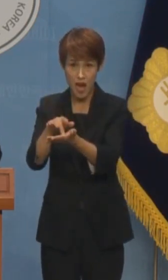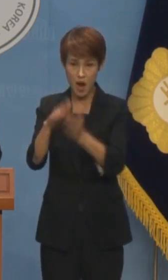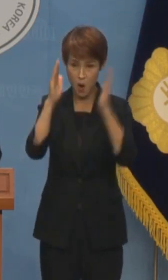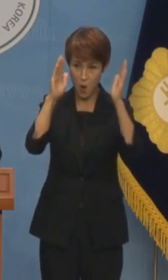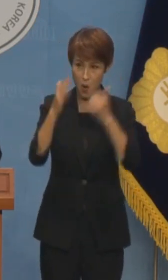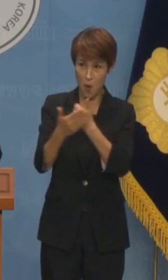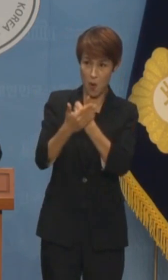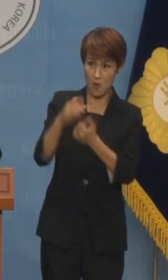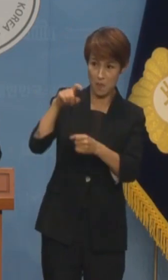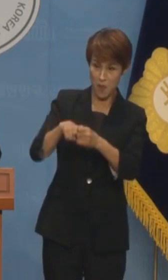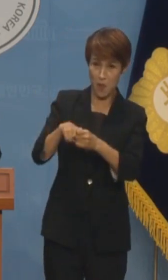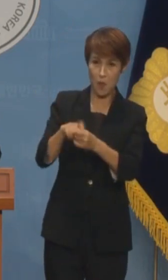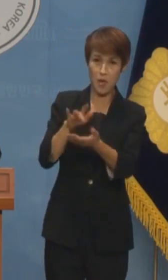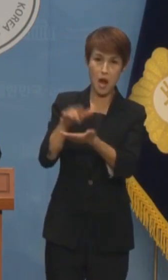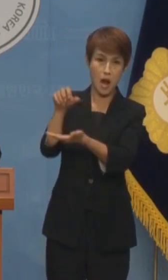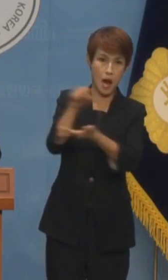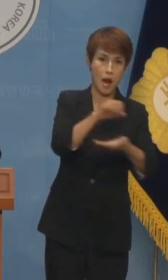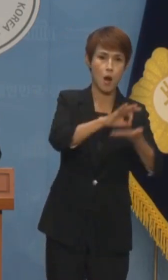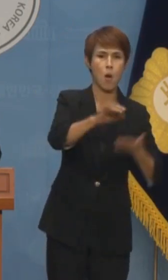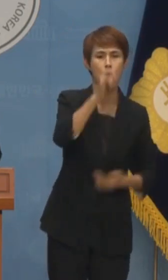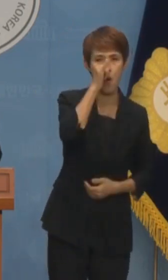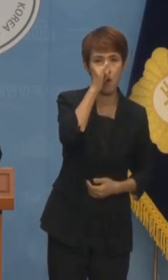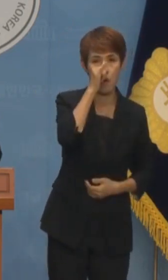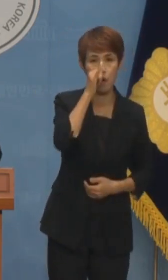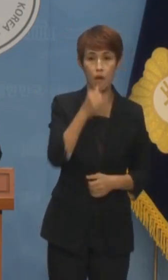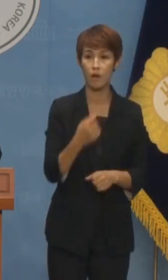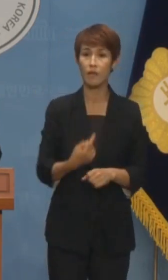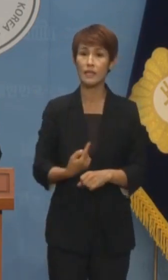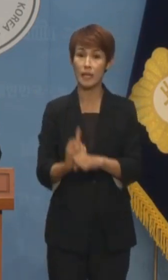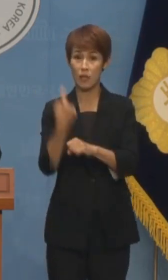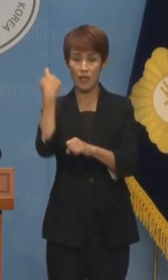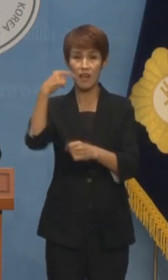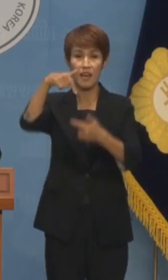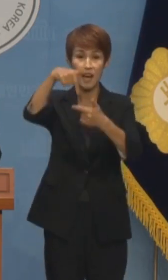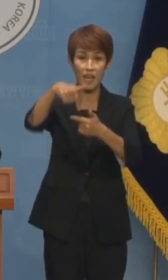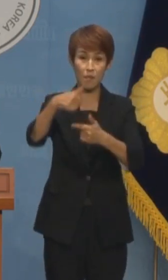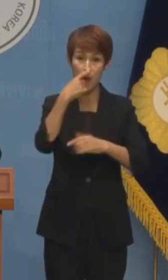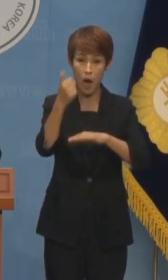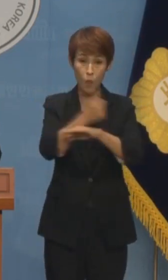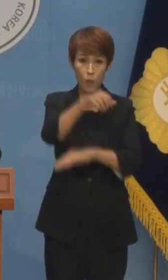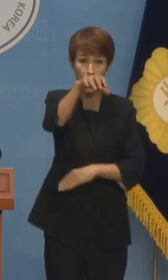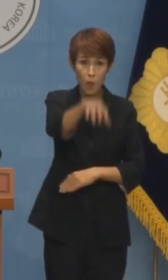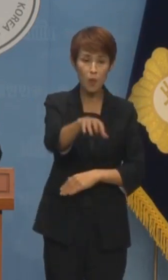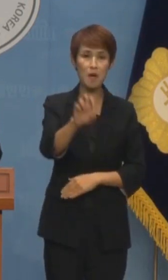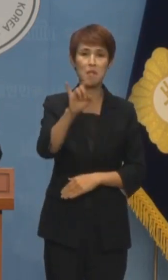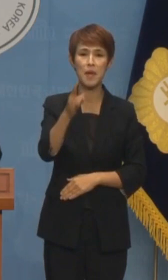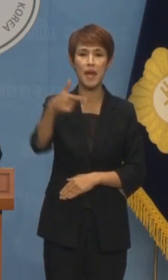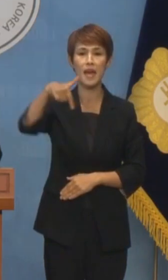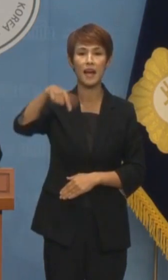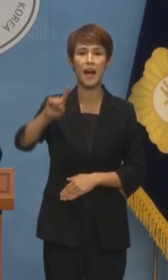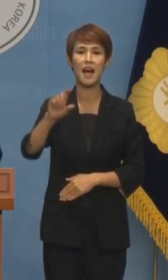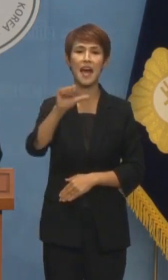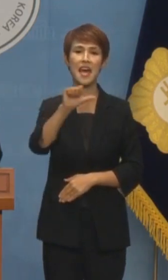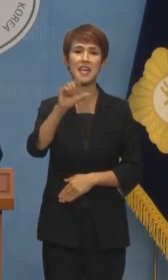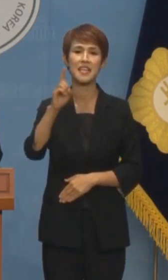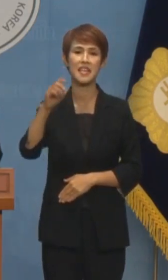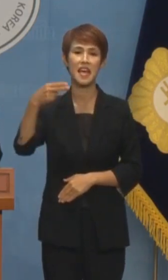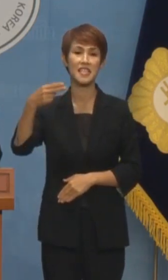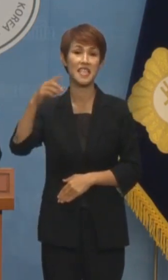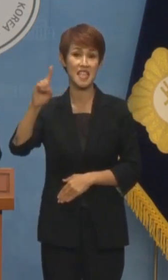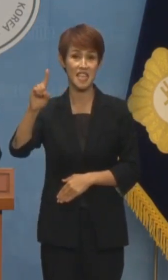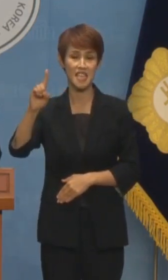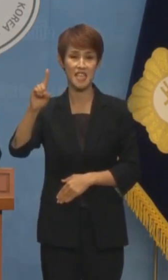왔기 때문에 작년 강남 학원가에서는 메가 ADHD라는 이름의 시제품을 가장한 마약 음료